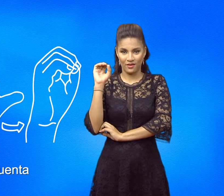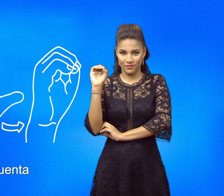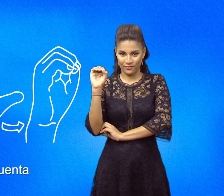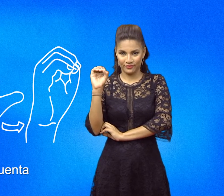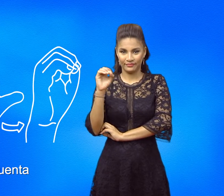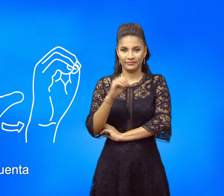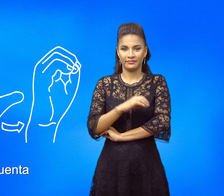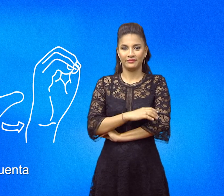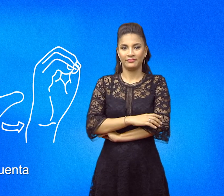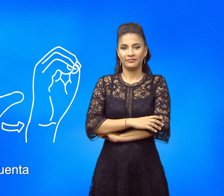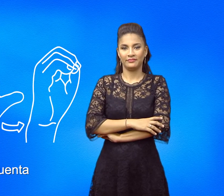50